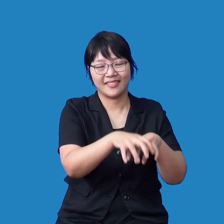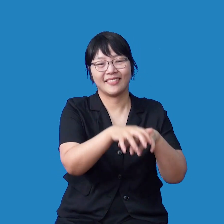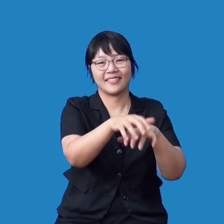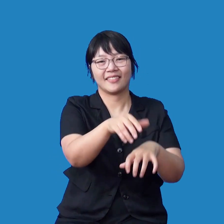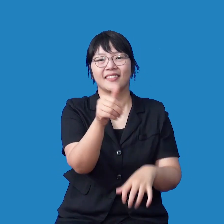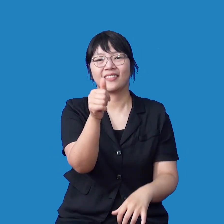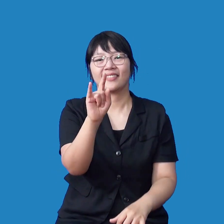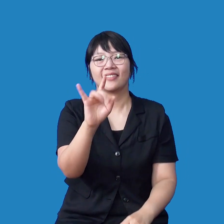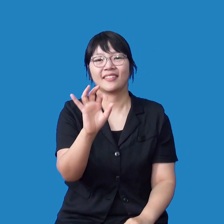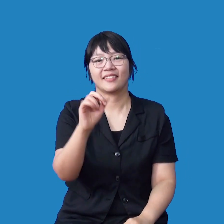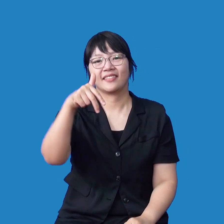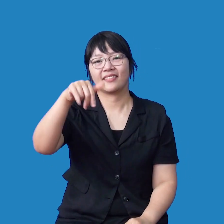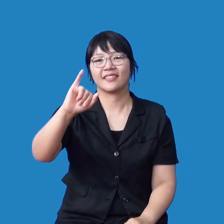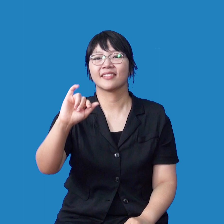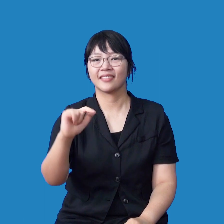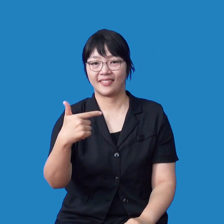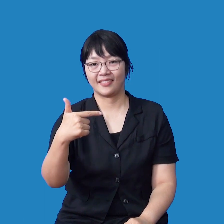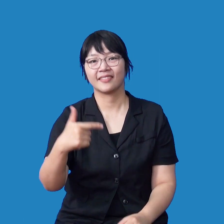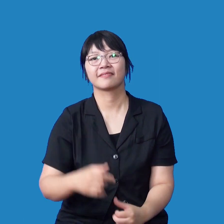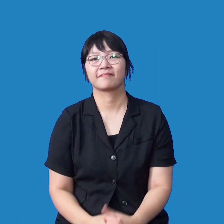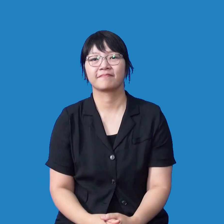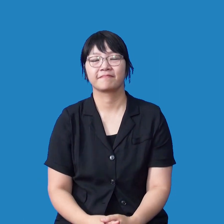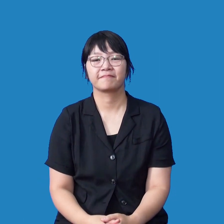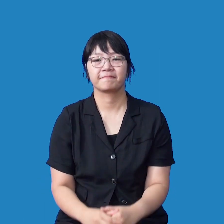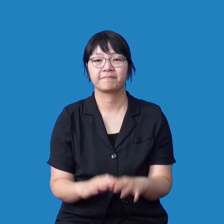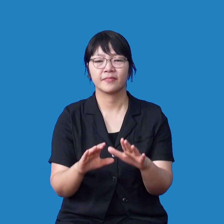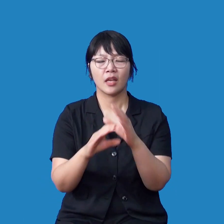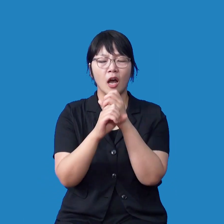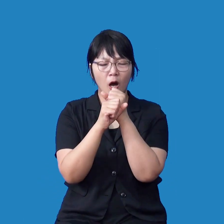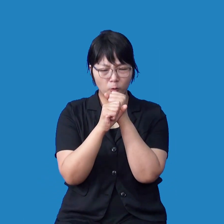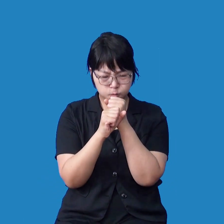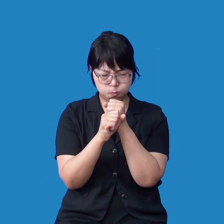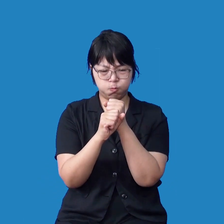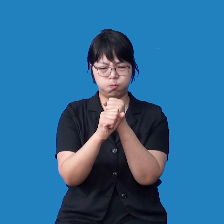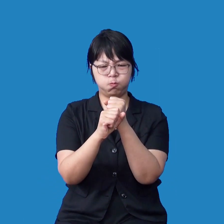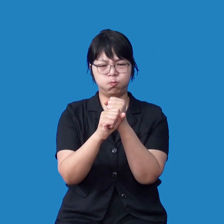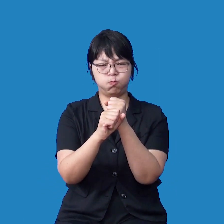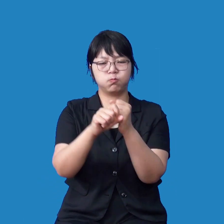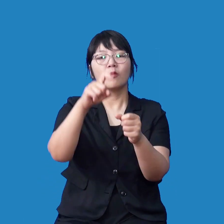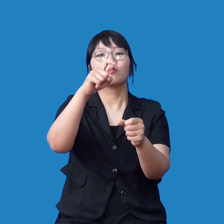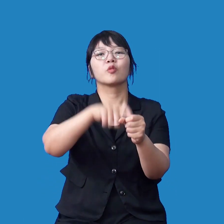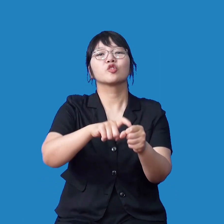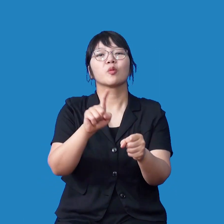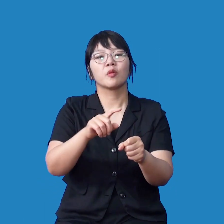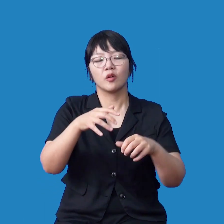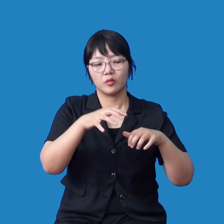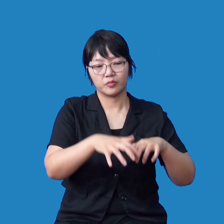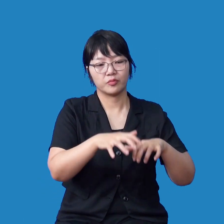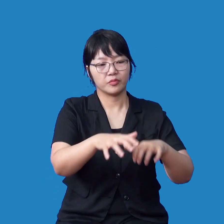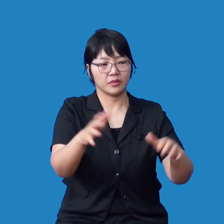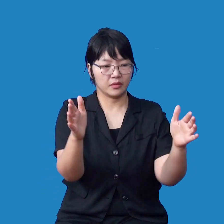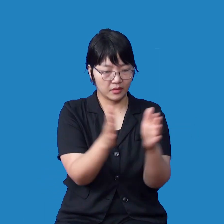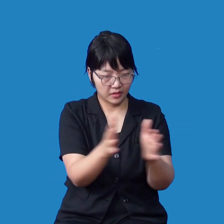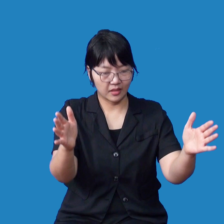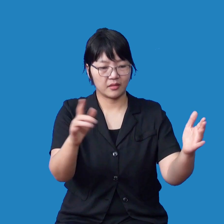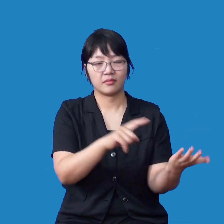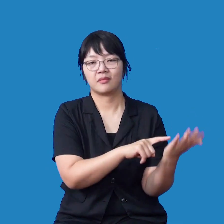행진. 자, 그러니까 이때의 나팔은 행진을 알리는 신호였던